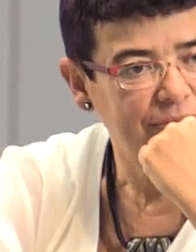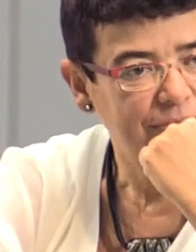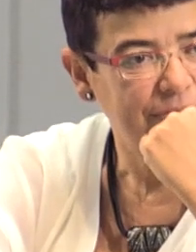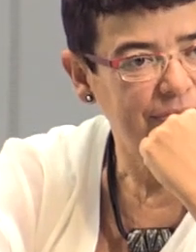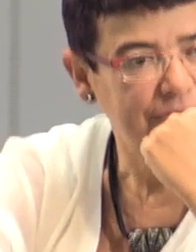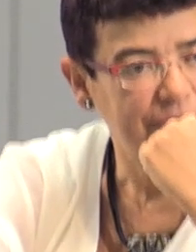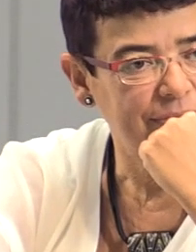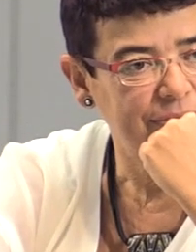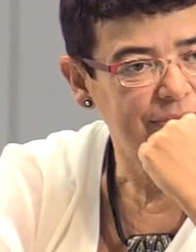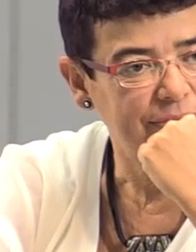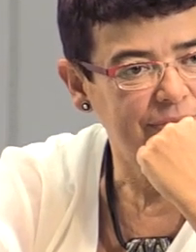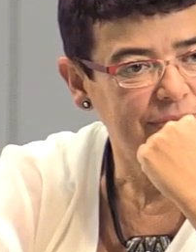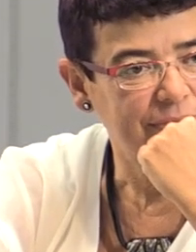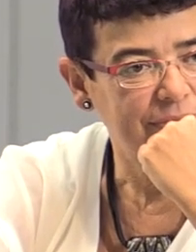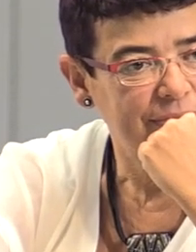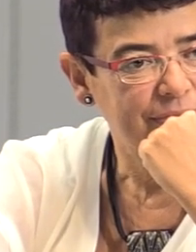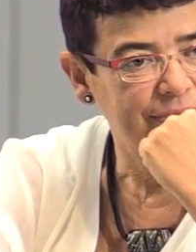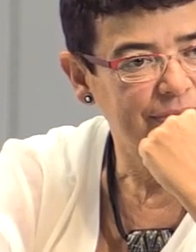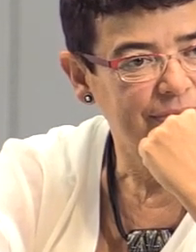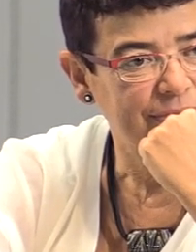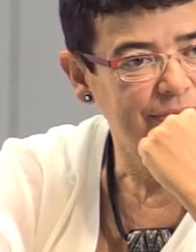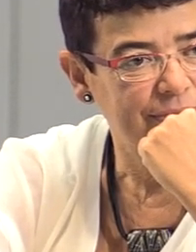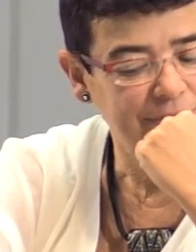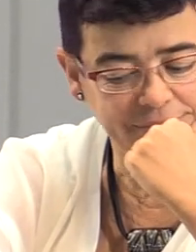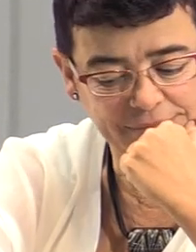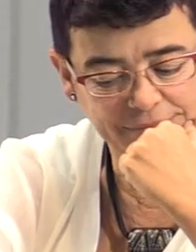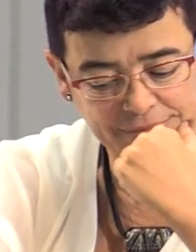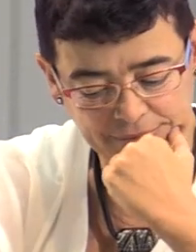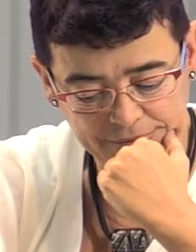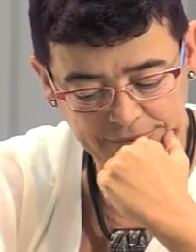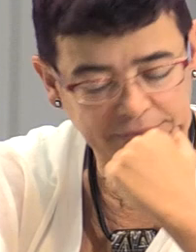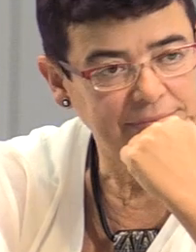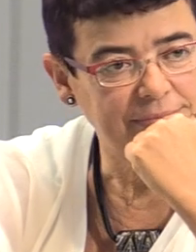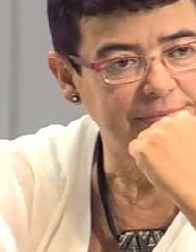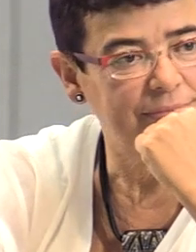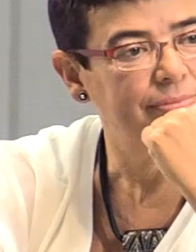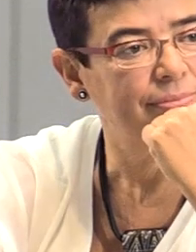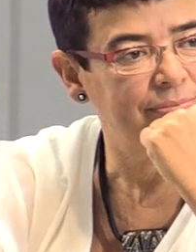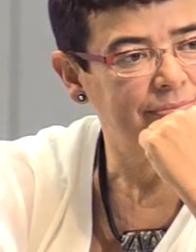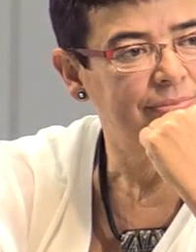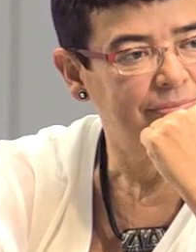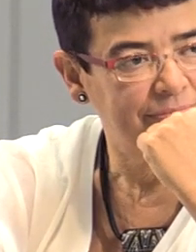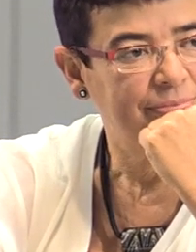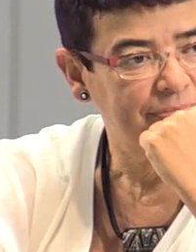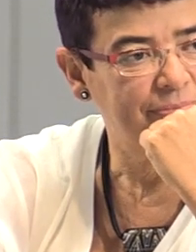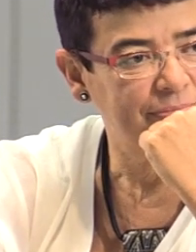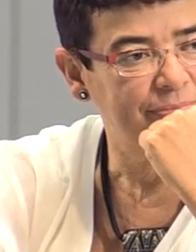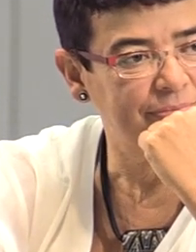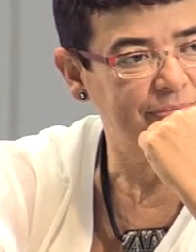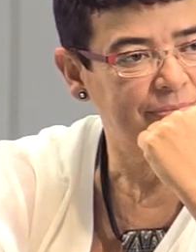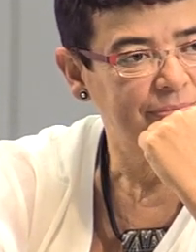aprendido es que los principios y las finalidades están claras,